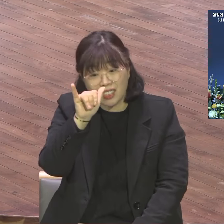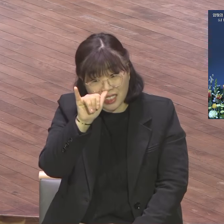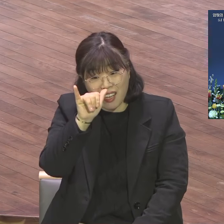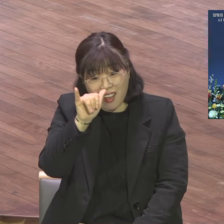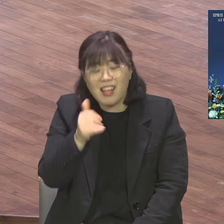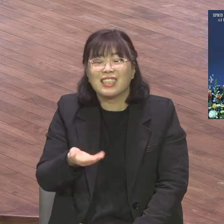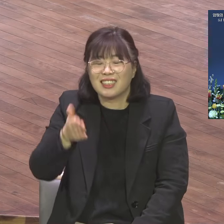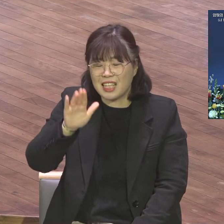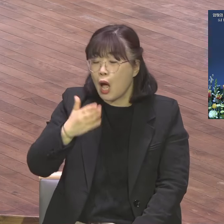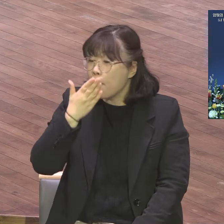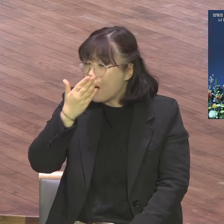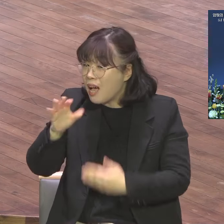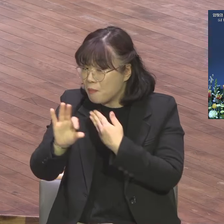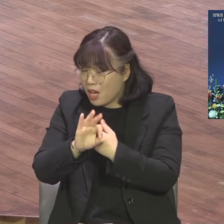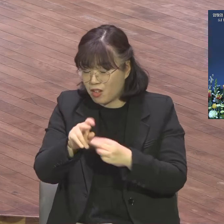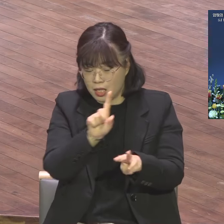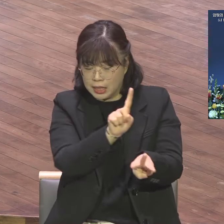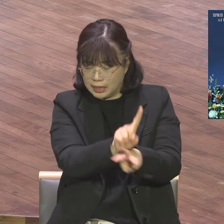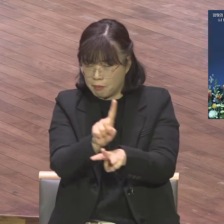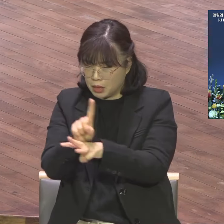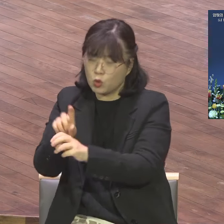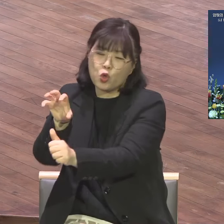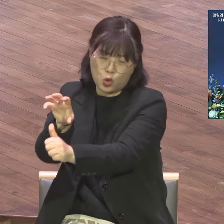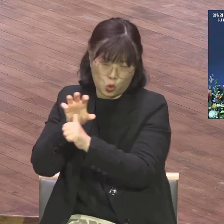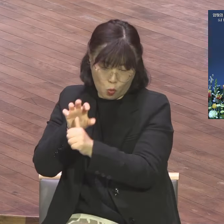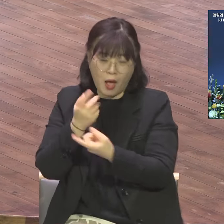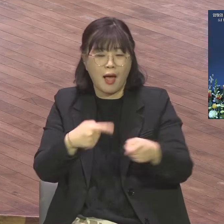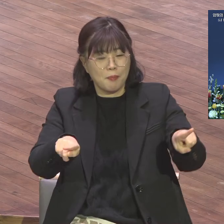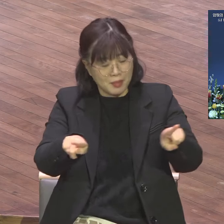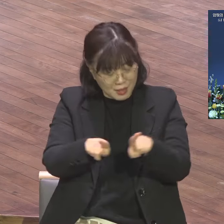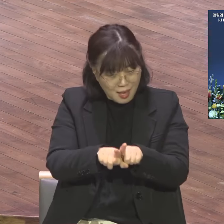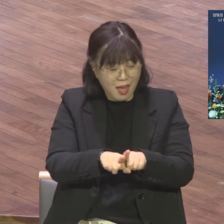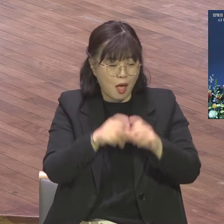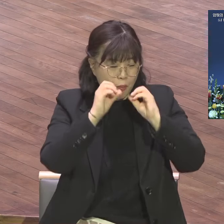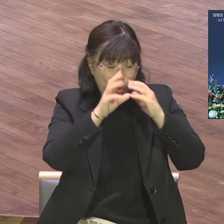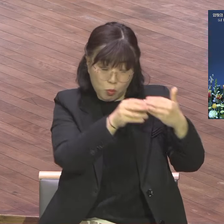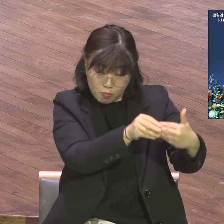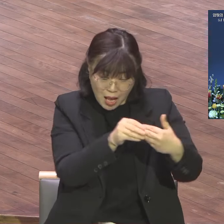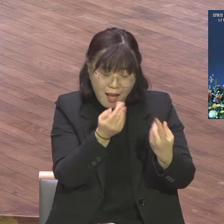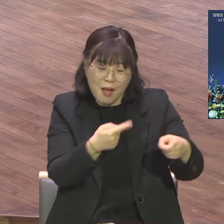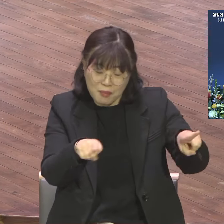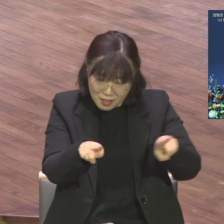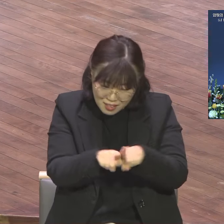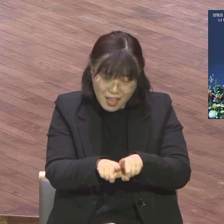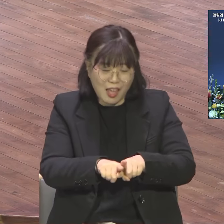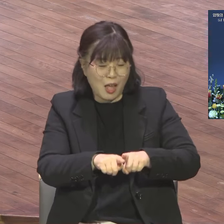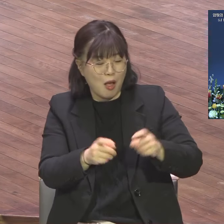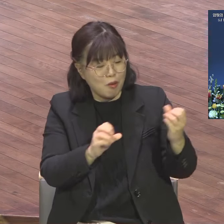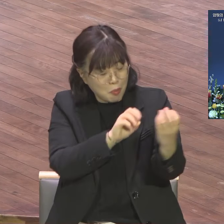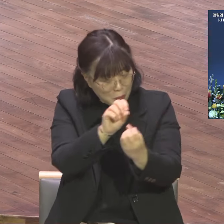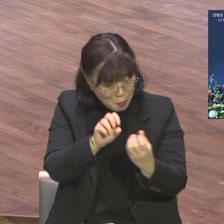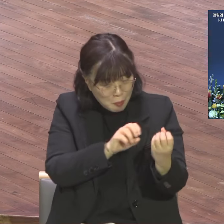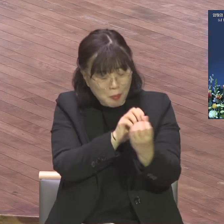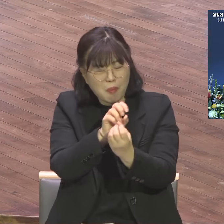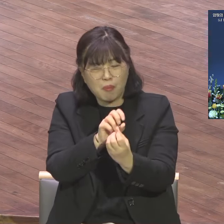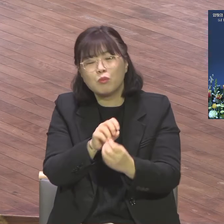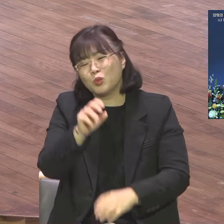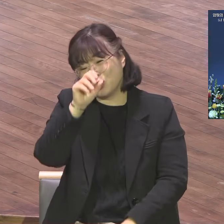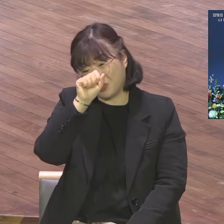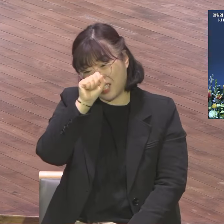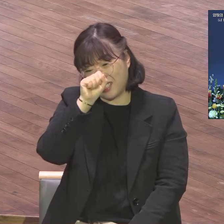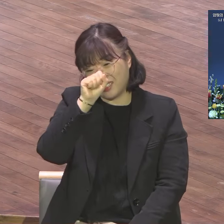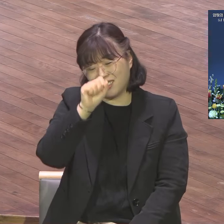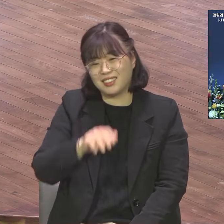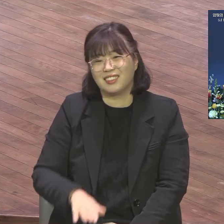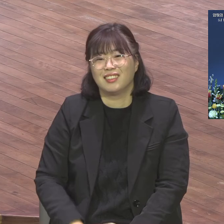있는데 가능하면 그렇게 서로 교제하면서 포럼하면서 그렇게 이 전도운동 생명운동하자.